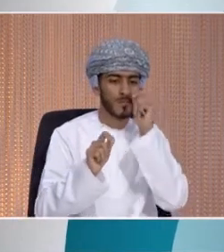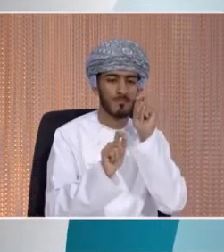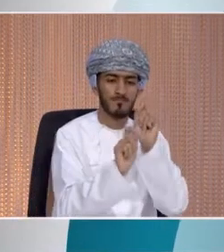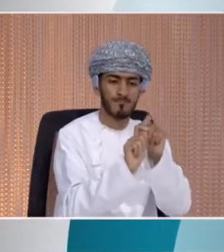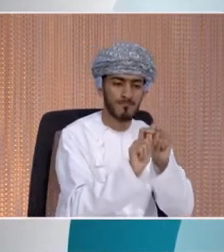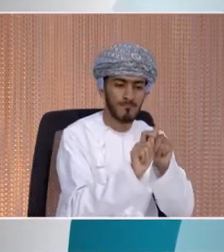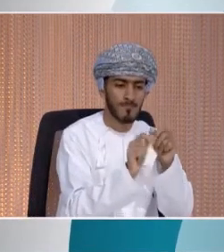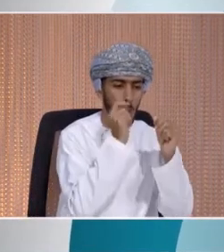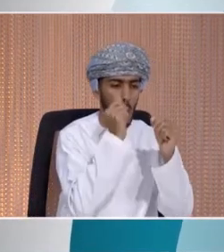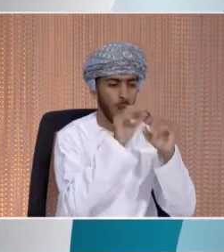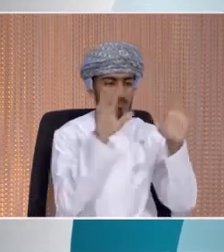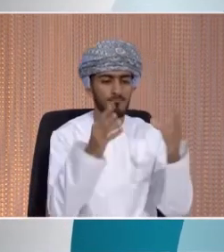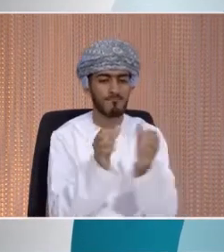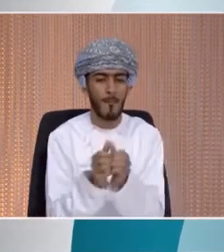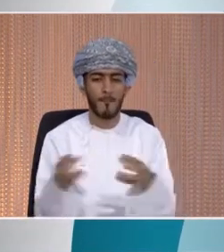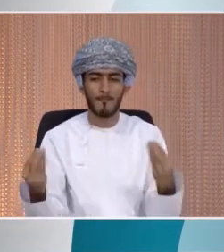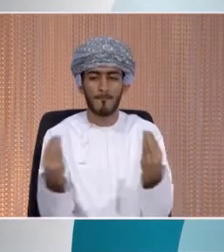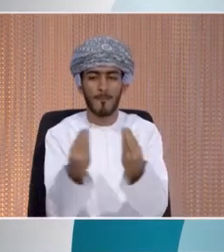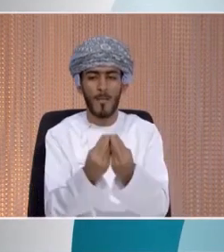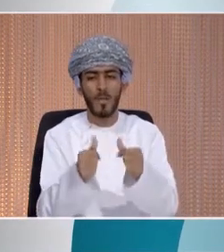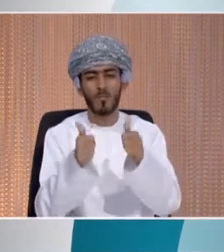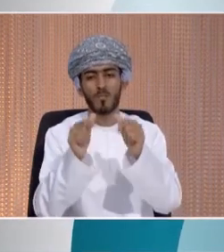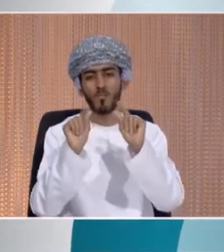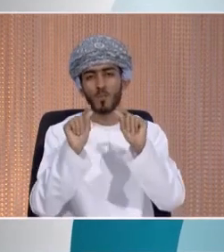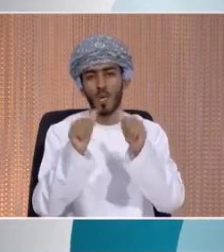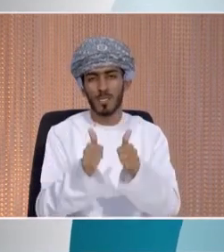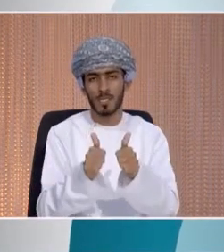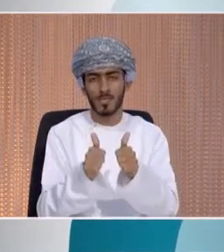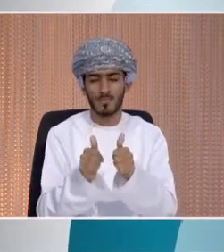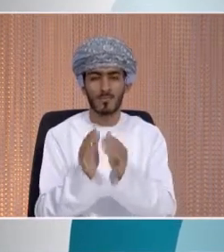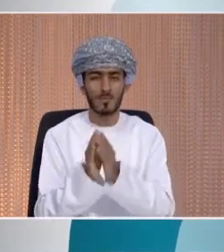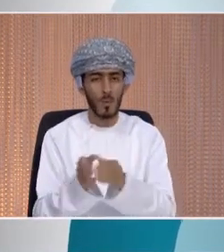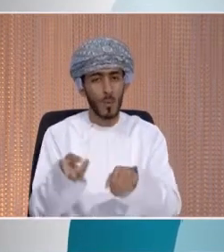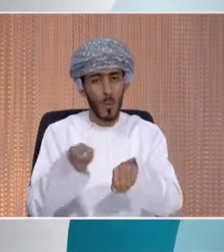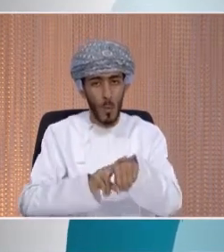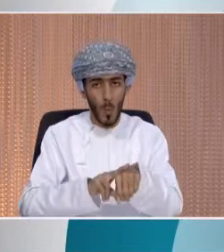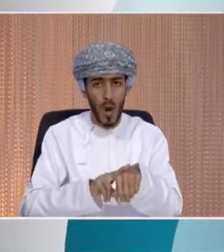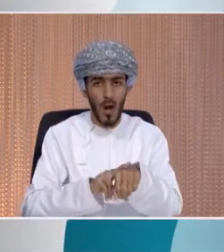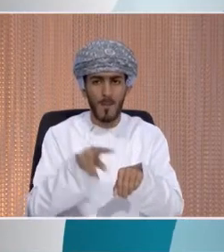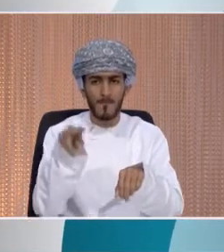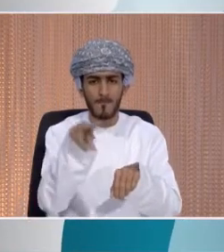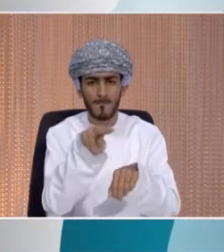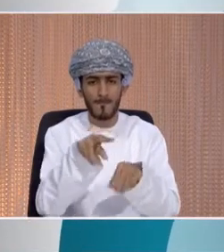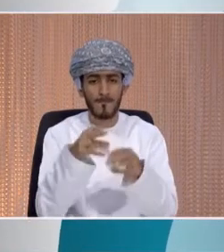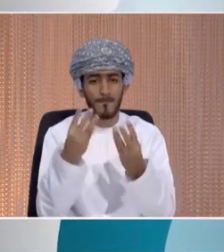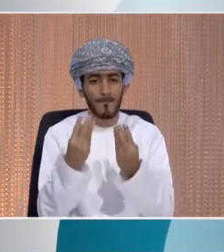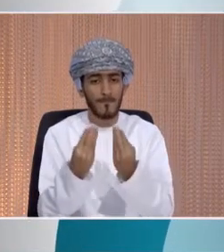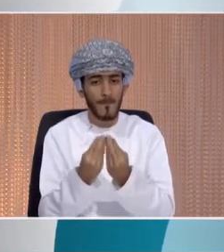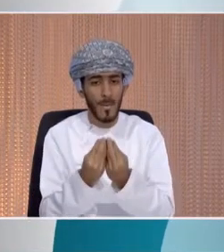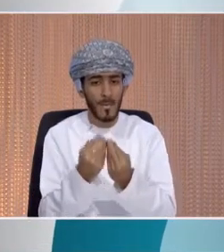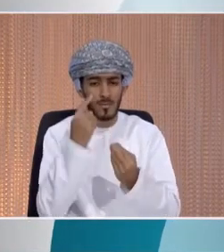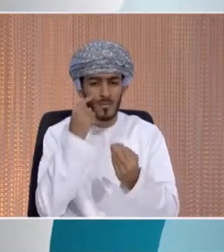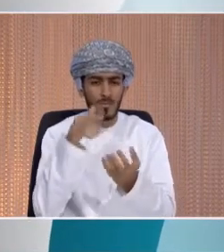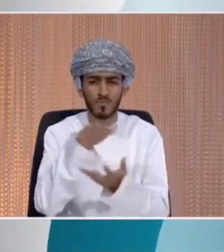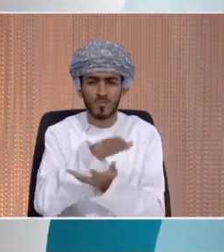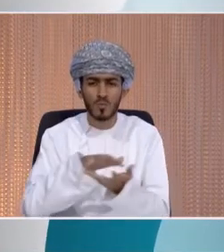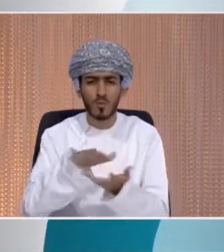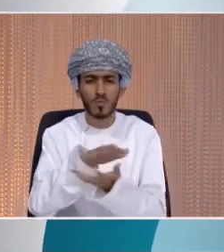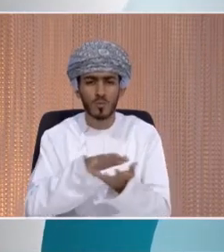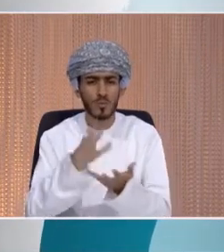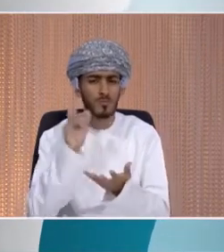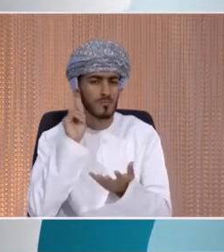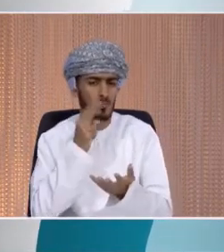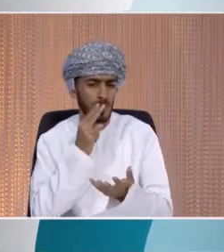المؤسسات المجتمعية من القطاع الخاص وغيره، وأيضا الغوص في مشاكل ذوي الإعاقة